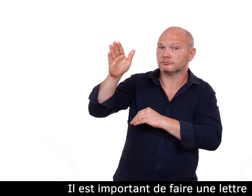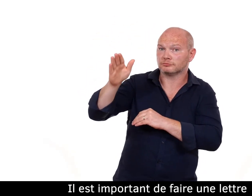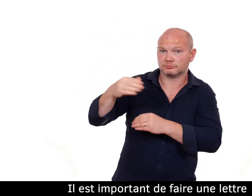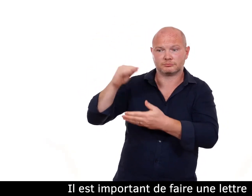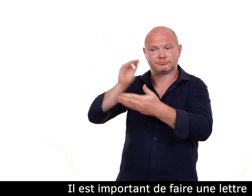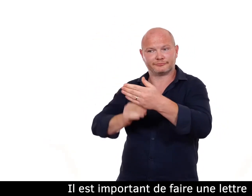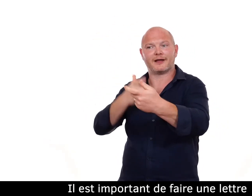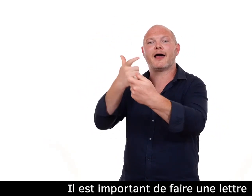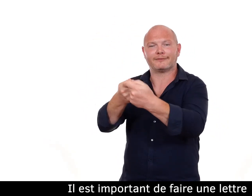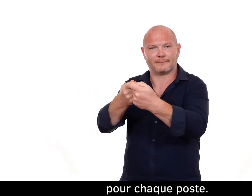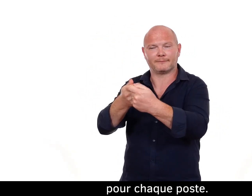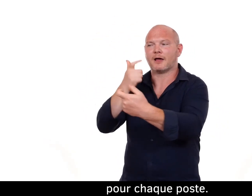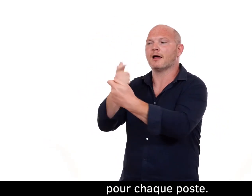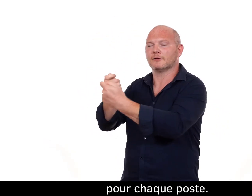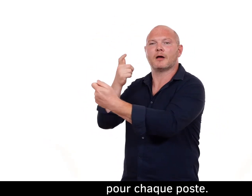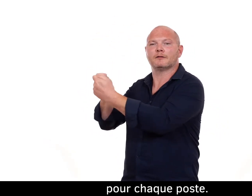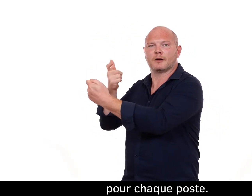de faire une lettre pour choisir.